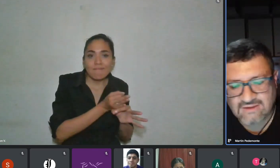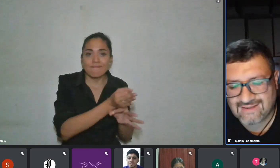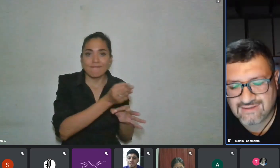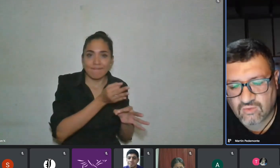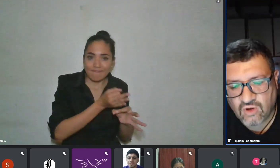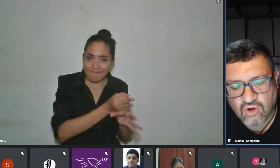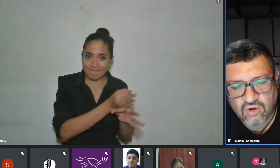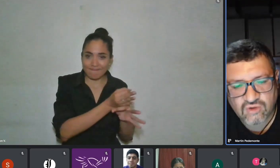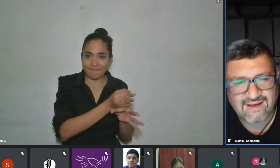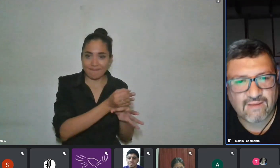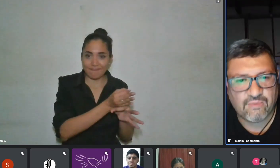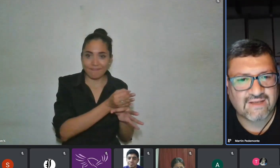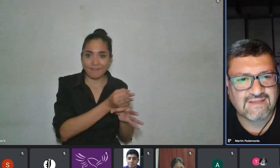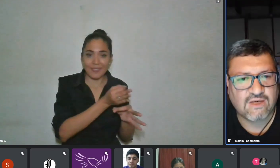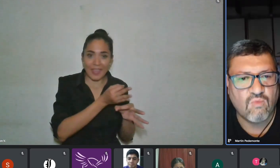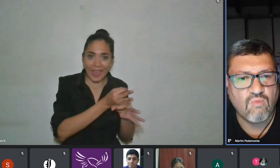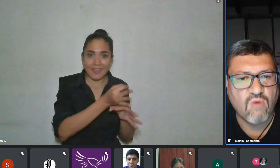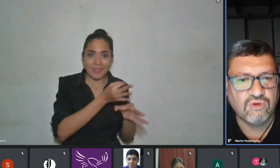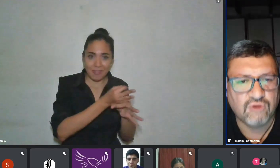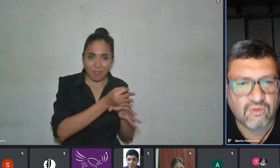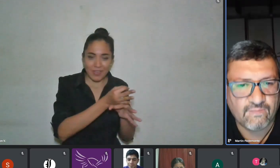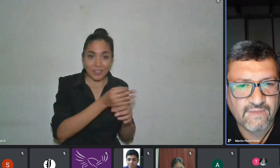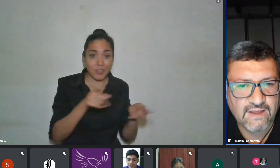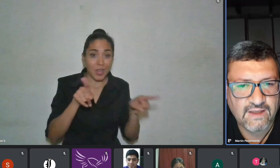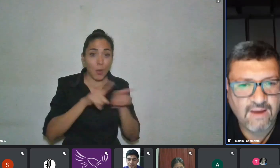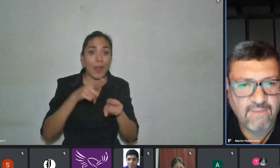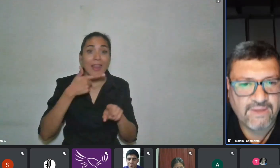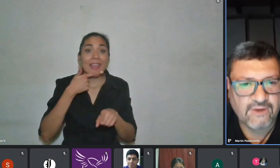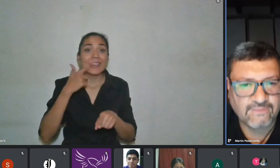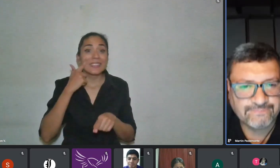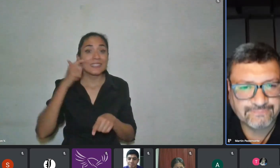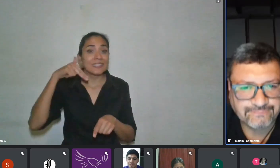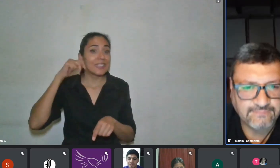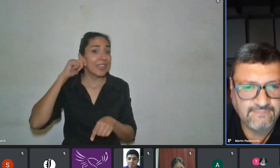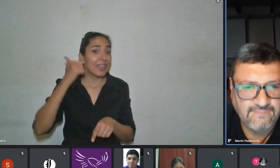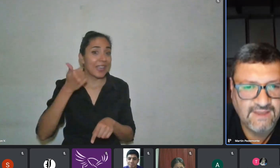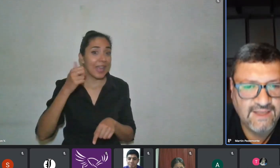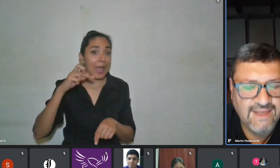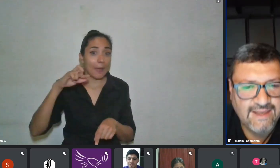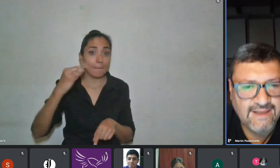de la educación, así como lo logró Singapur, así como un montón. Pero